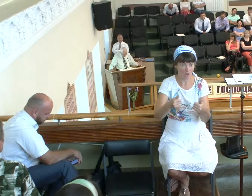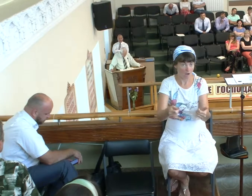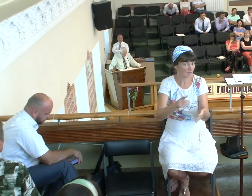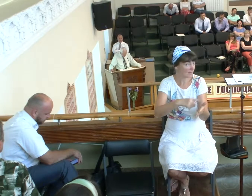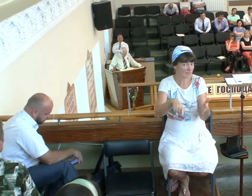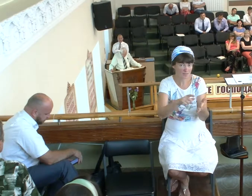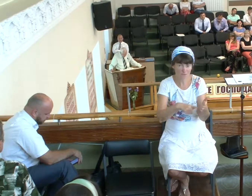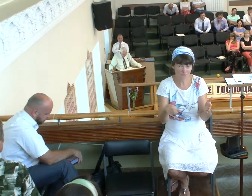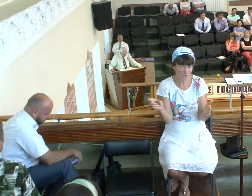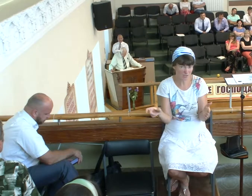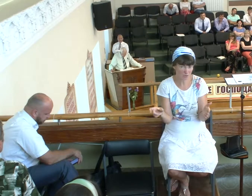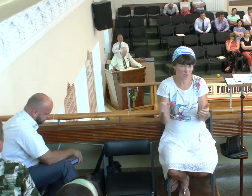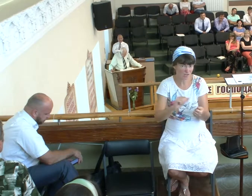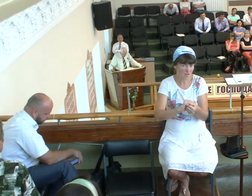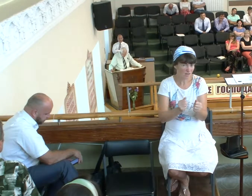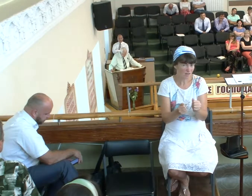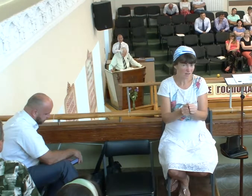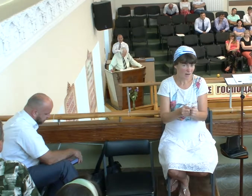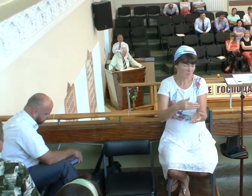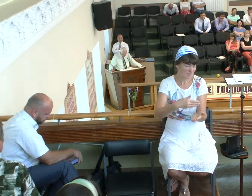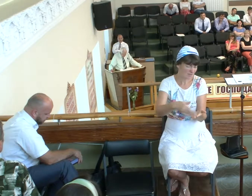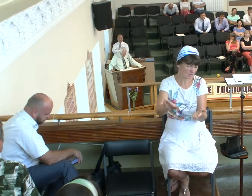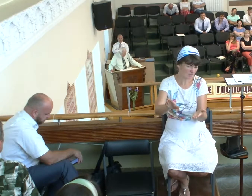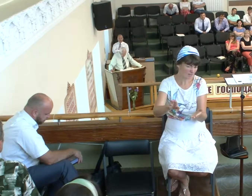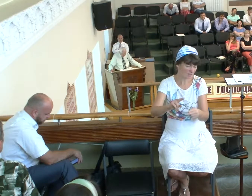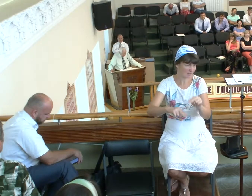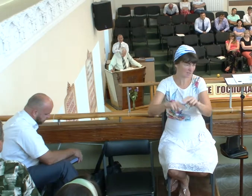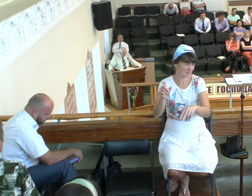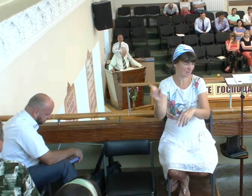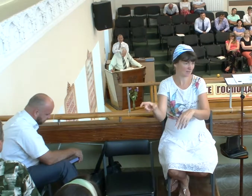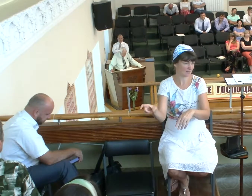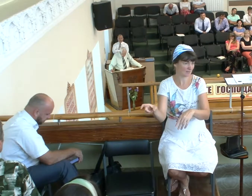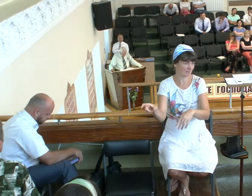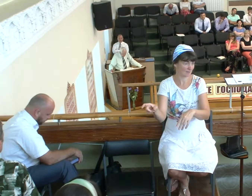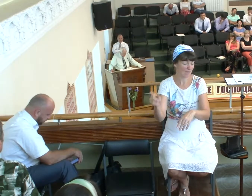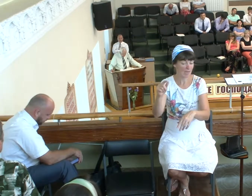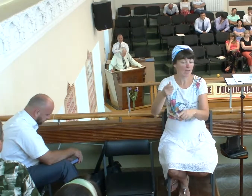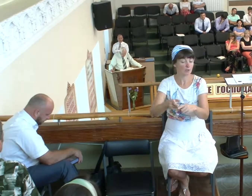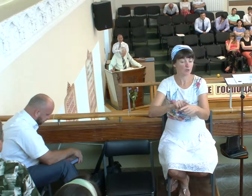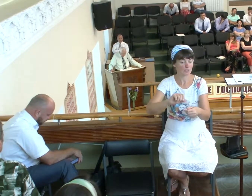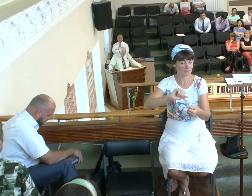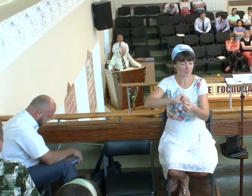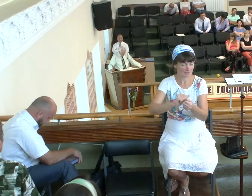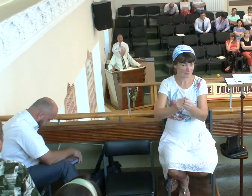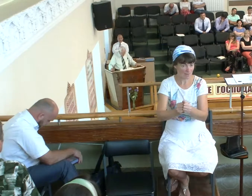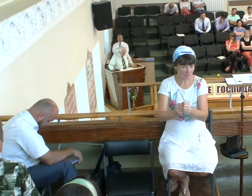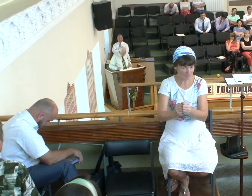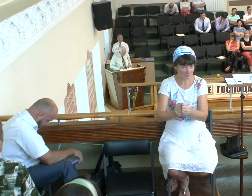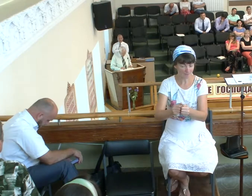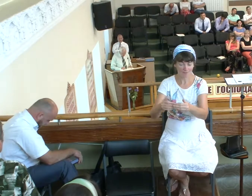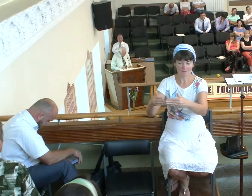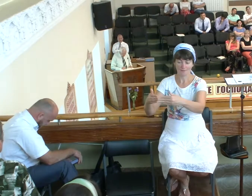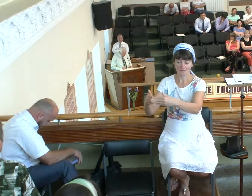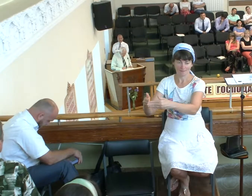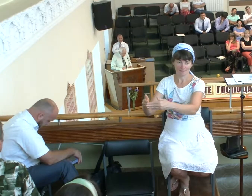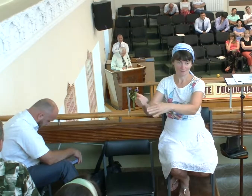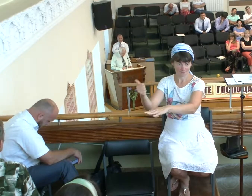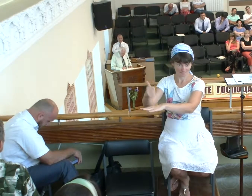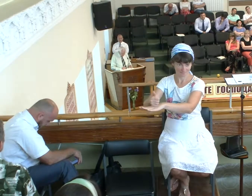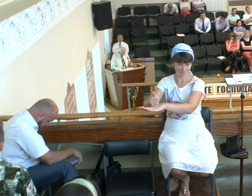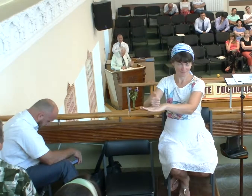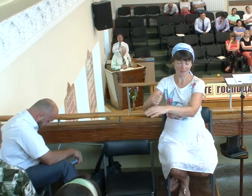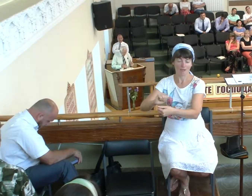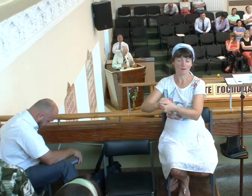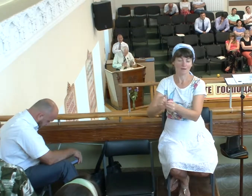для неверующих камень, который отвергли строители, но который сделался главой угла, камень протекания, камень